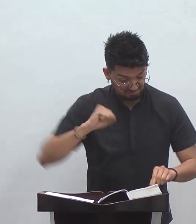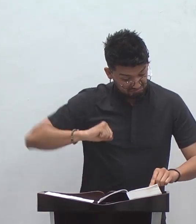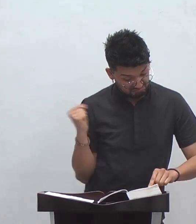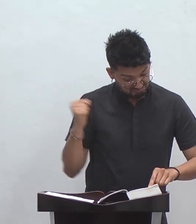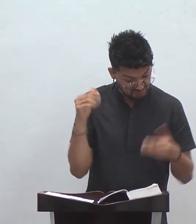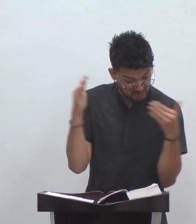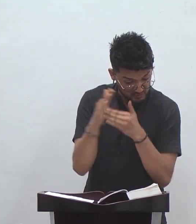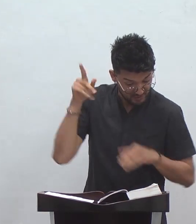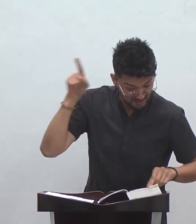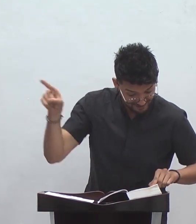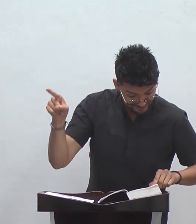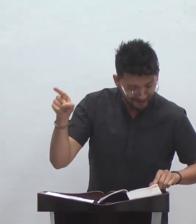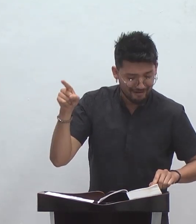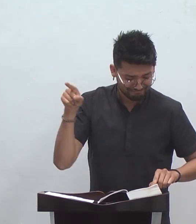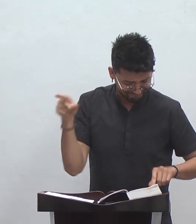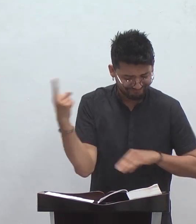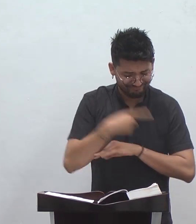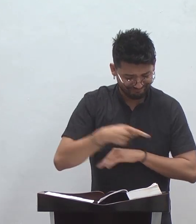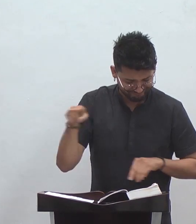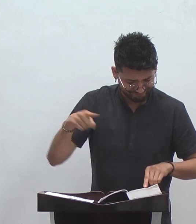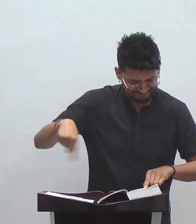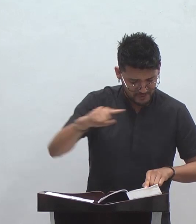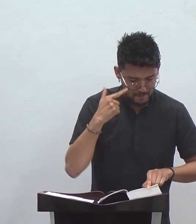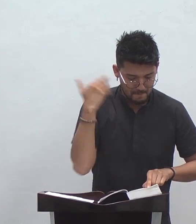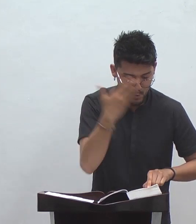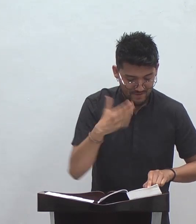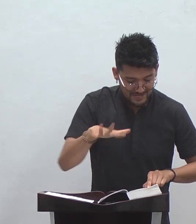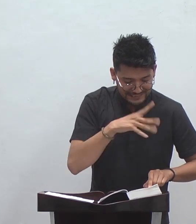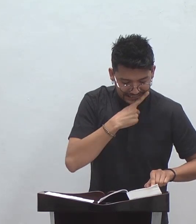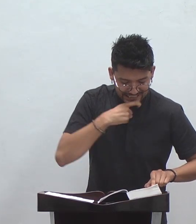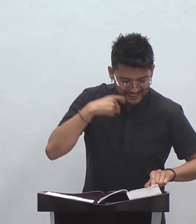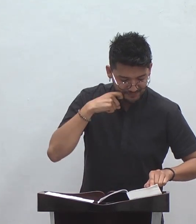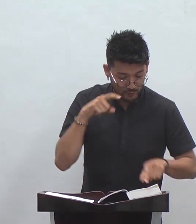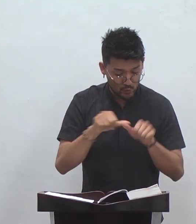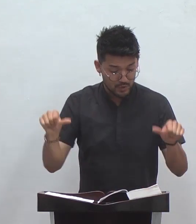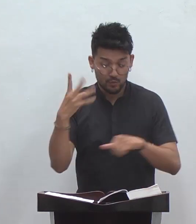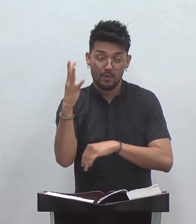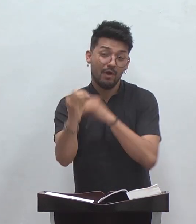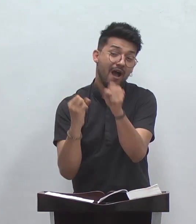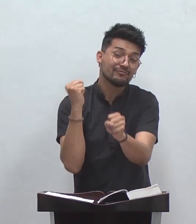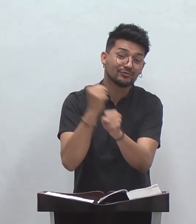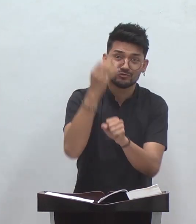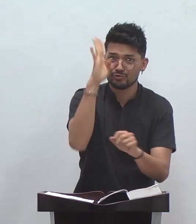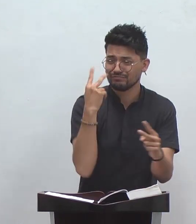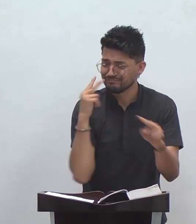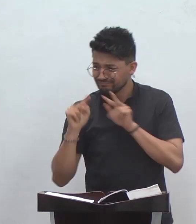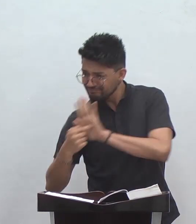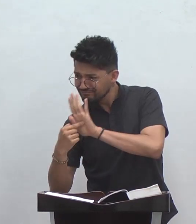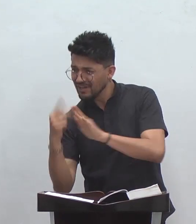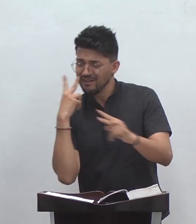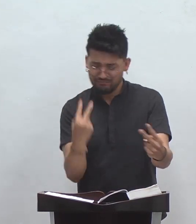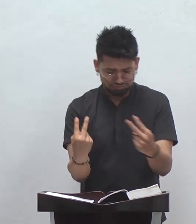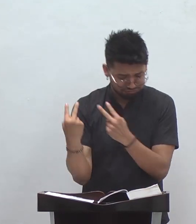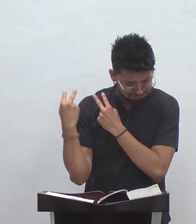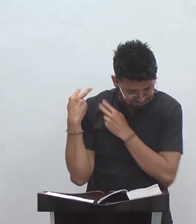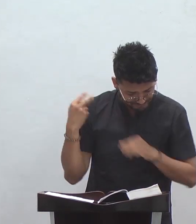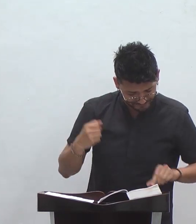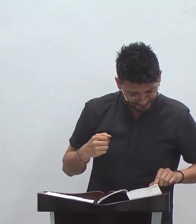en la provocación, en el día de la tentación en el desierto, donde me tentaron vuestros padres, me probaron